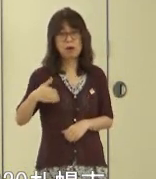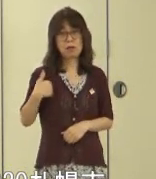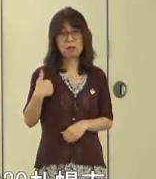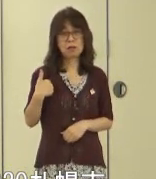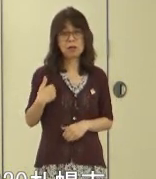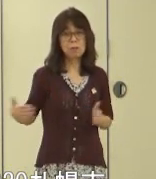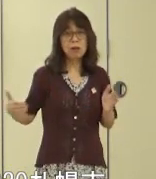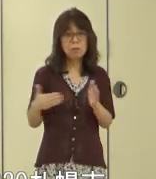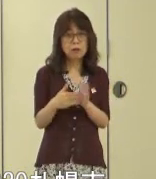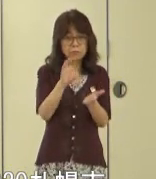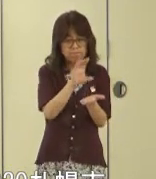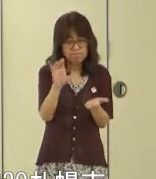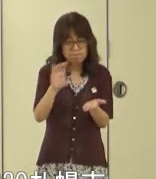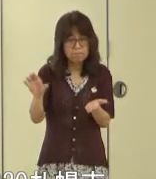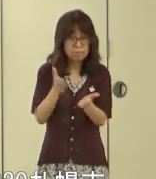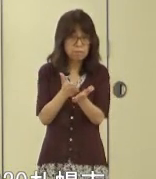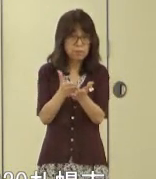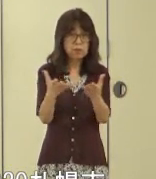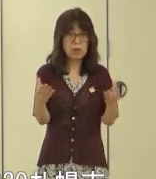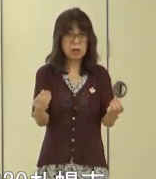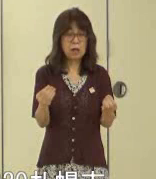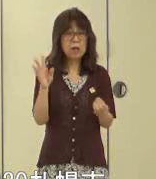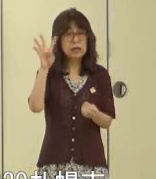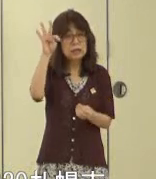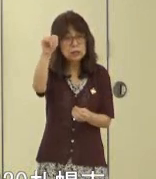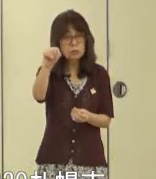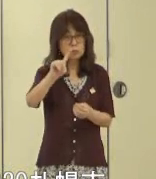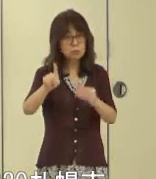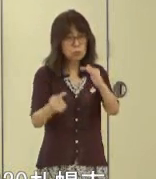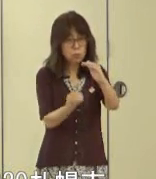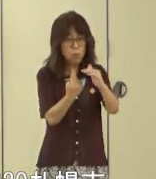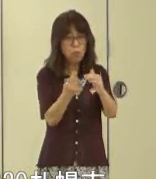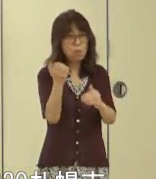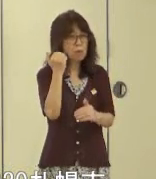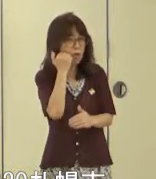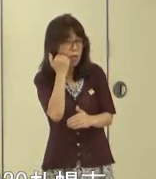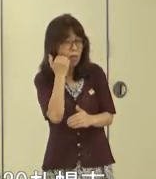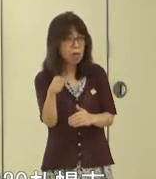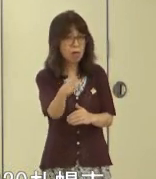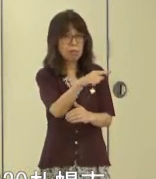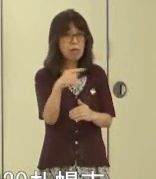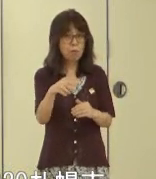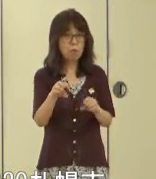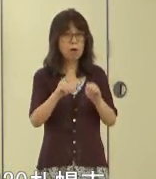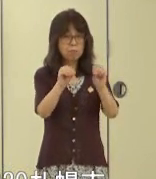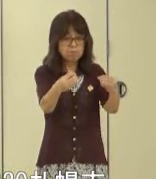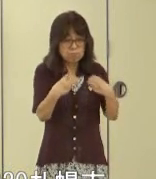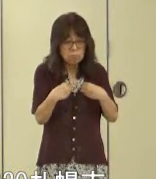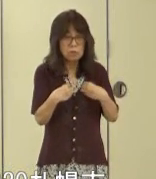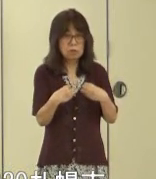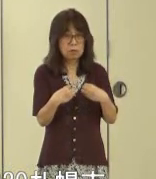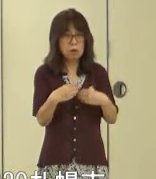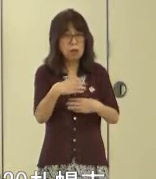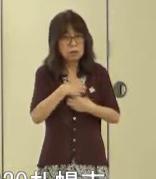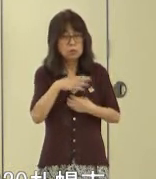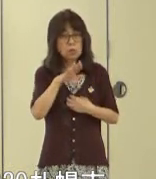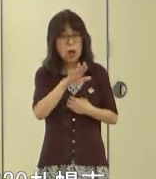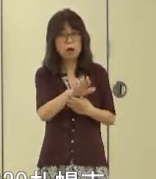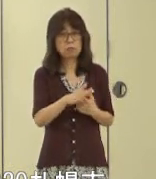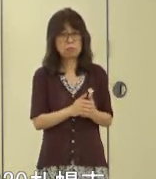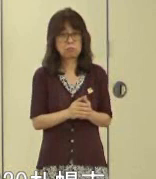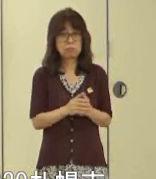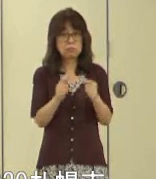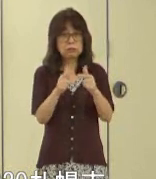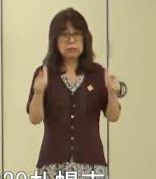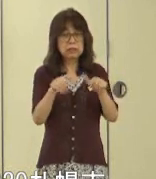ておりますけれども、いつどこで誰もが感染をするリスク可能性っていうのはありますので、それを広げない